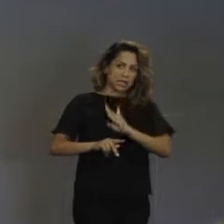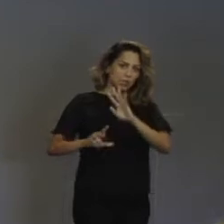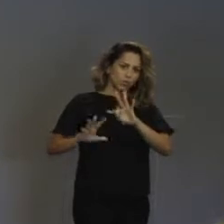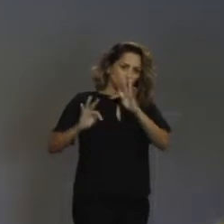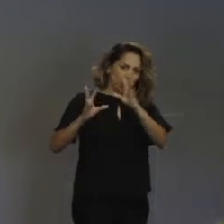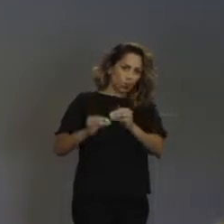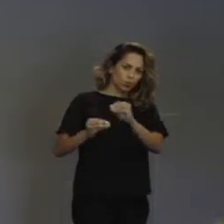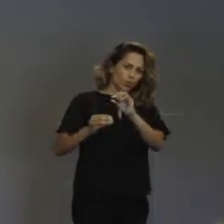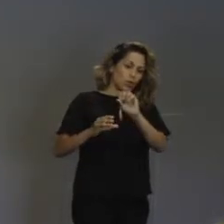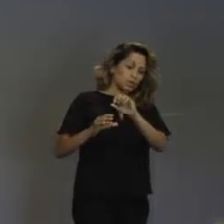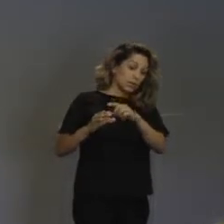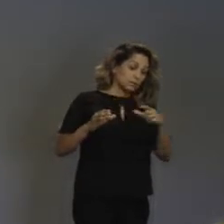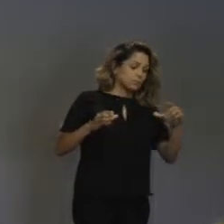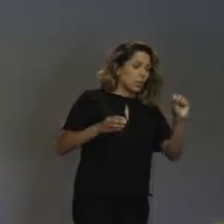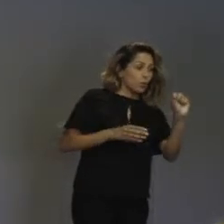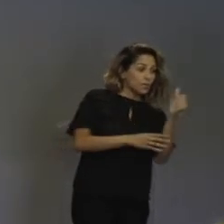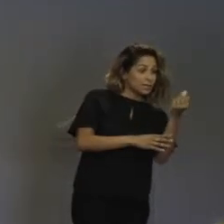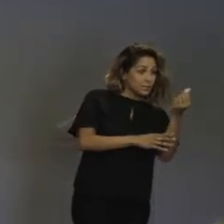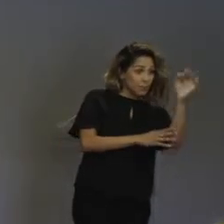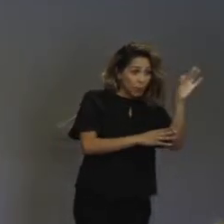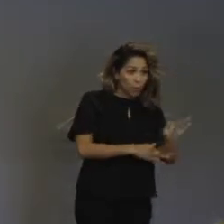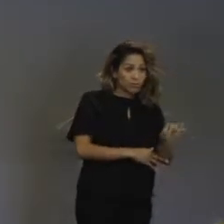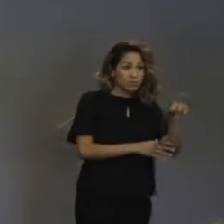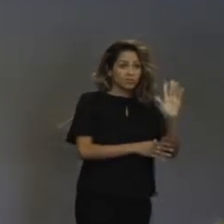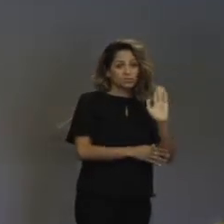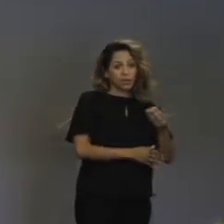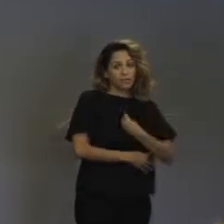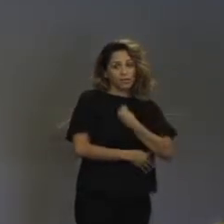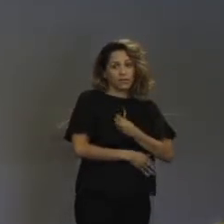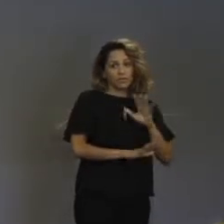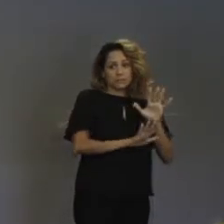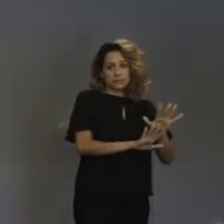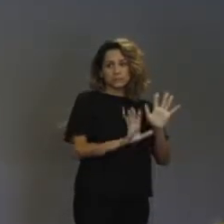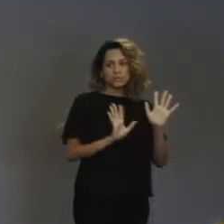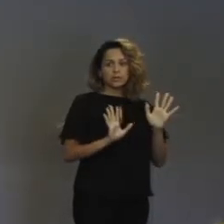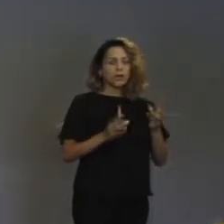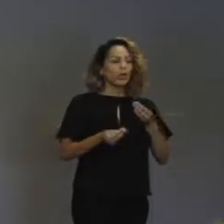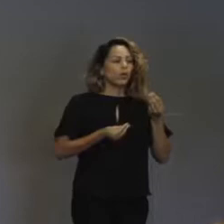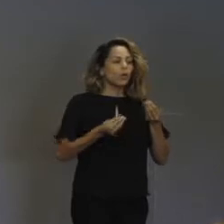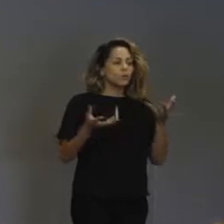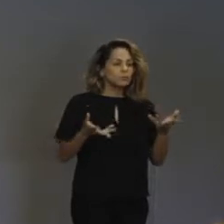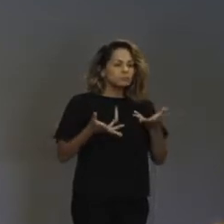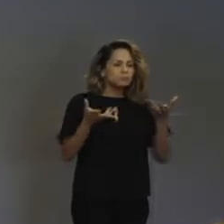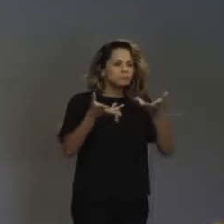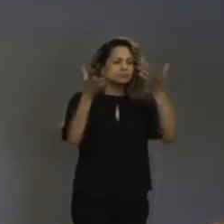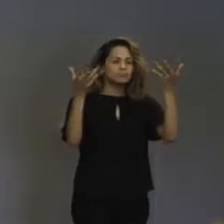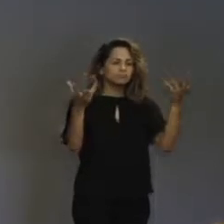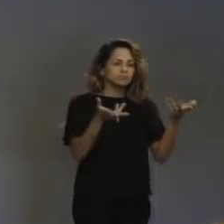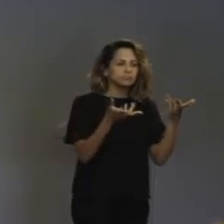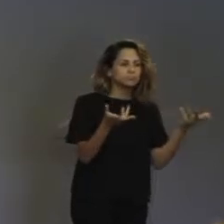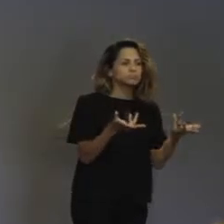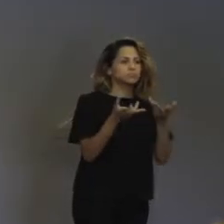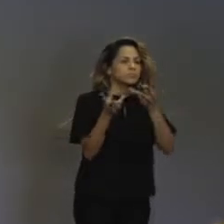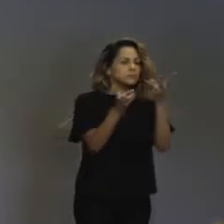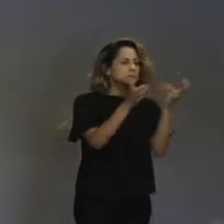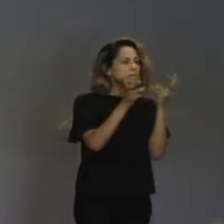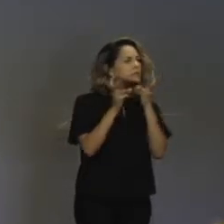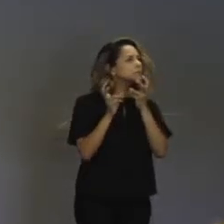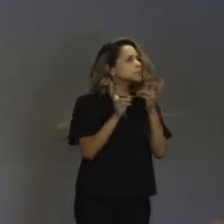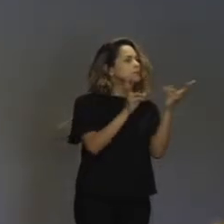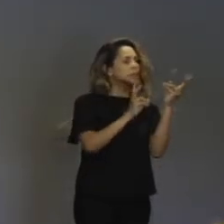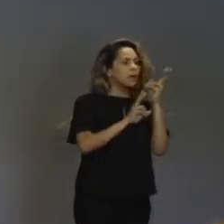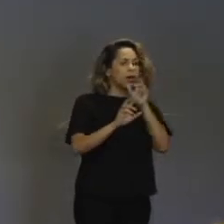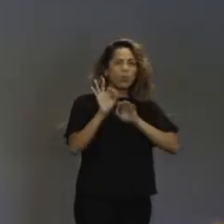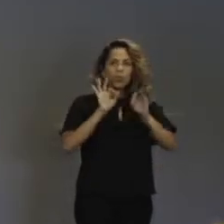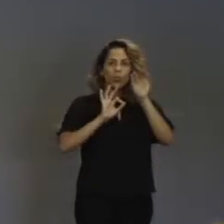essa plataforma de educação. Como é que, no dia a dia, a cidade pode estimular o contato com o outro, pode estimular a visualização, pode estimular o raciocínio